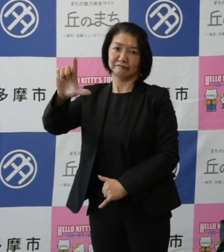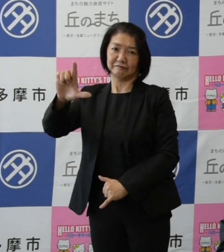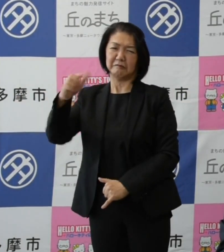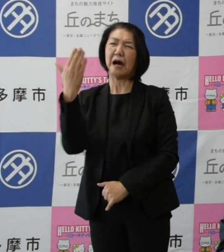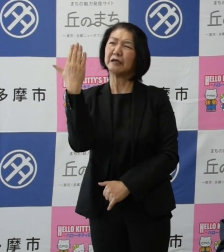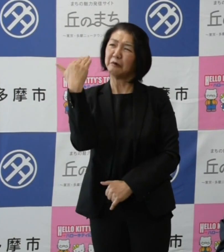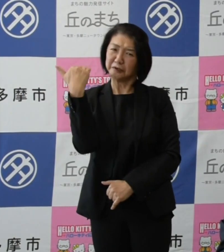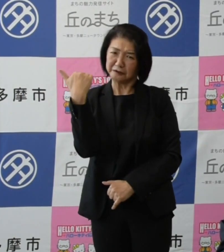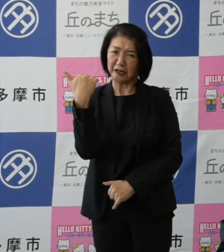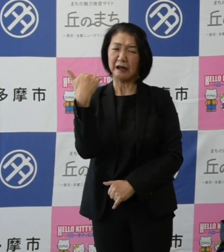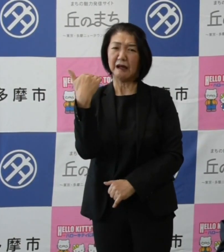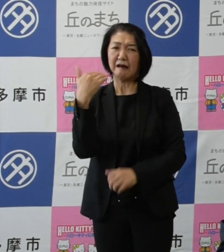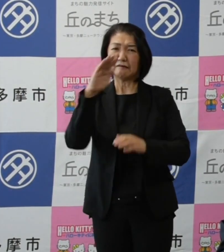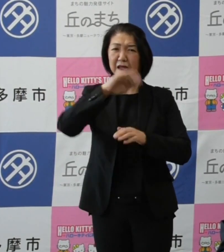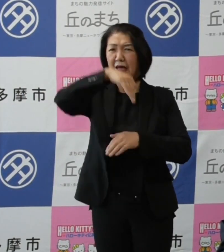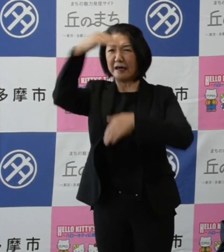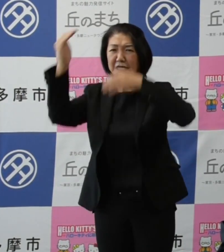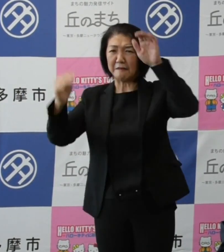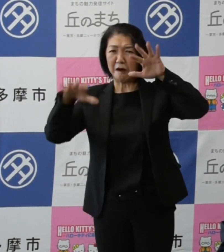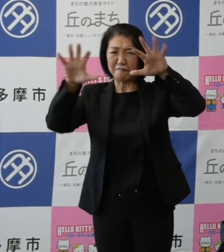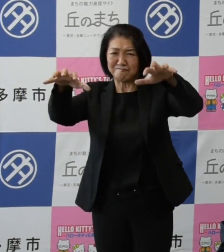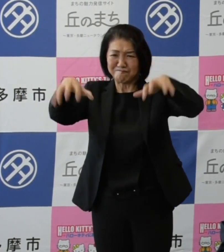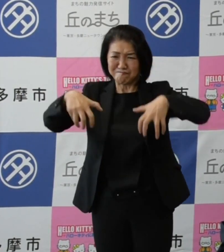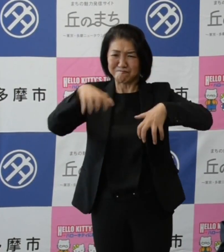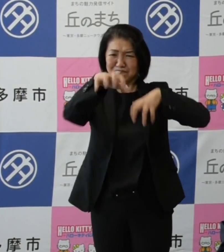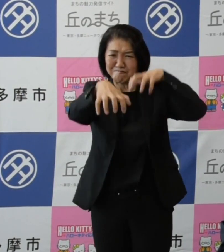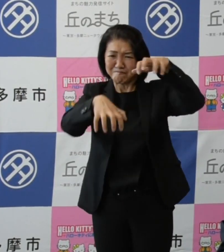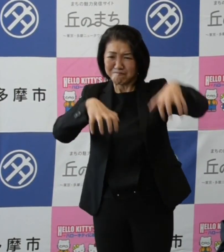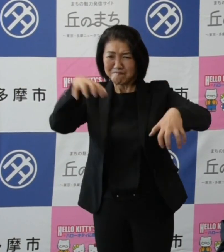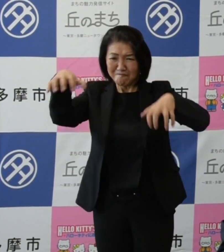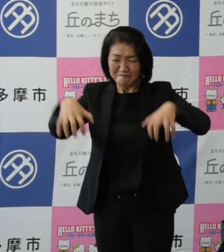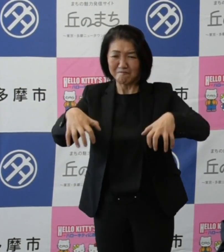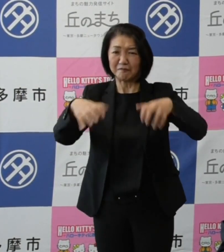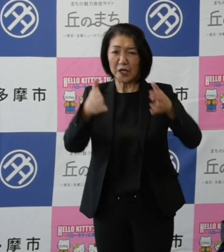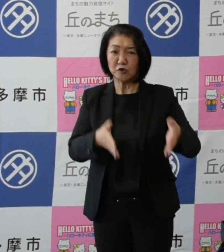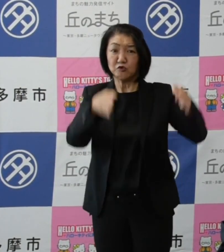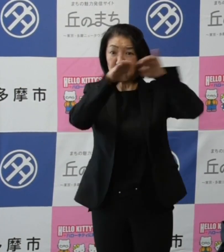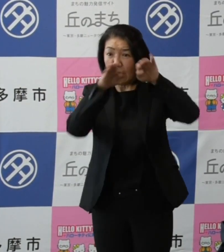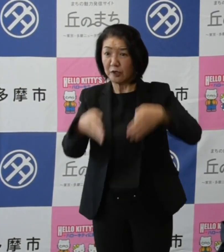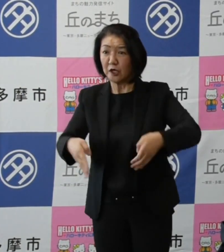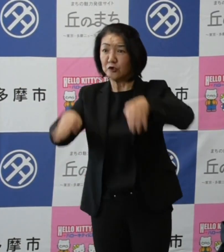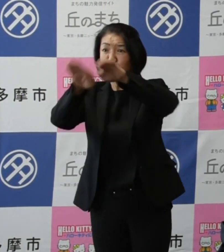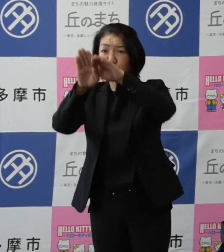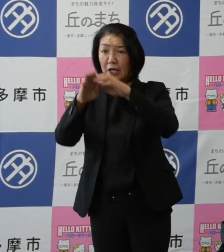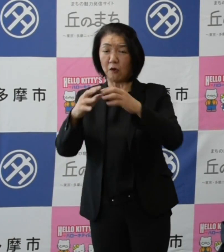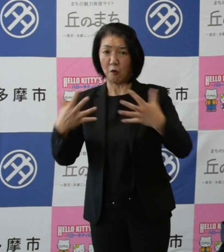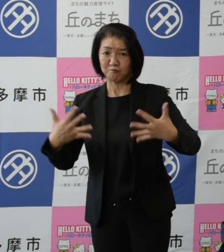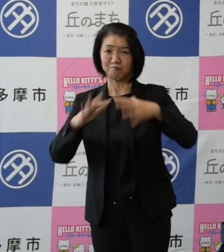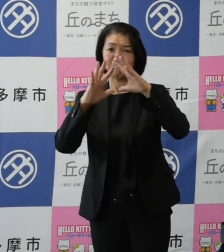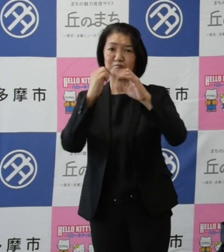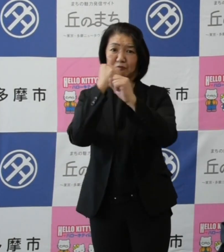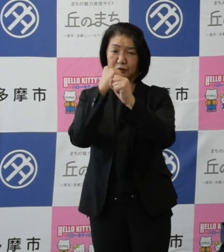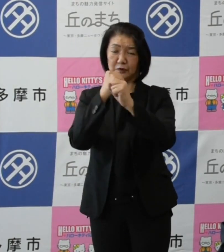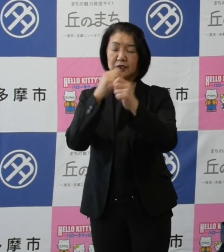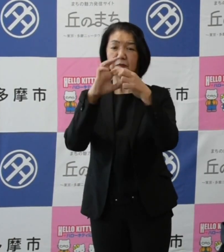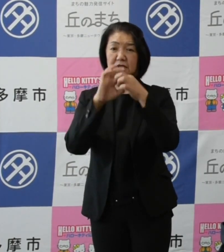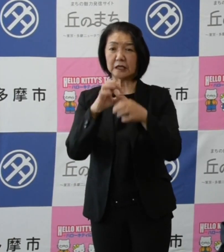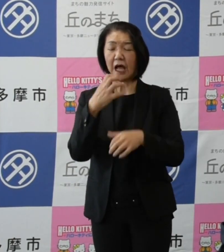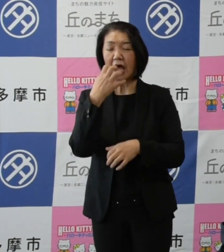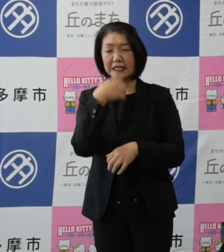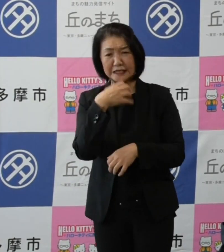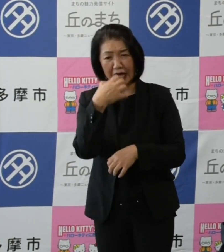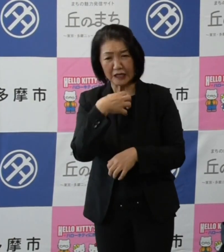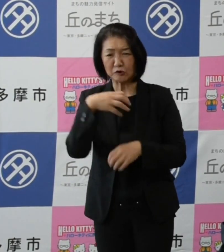当時は多摩丘陵を宅地開発し、ニュータウンは赤茶けた造成地一色で